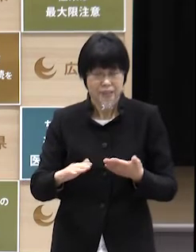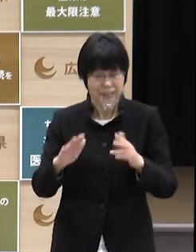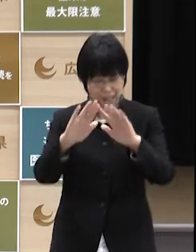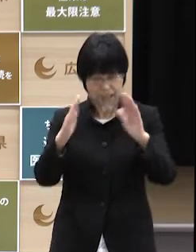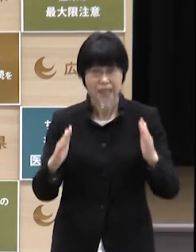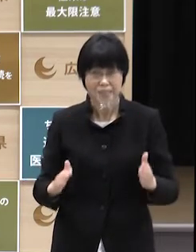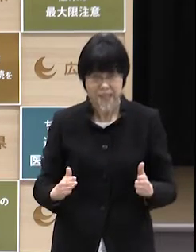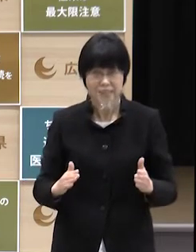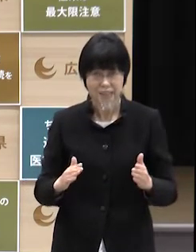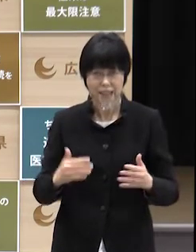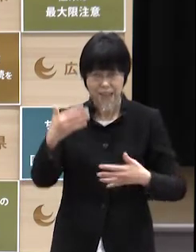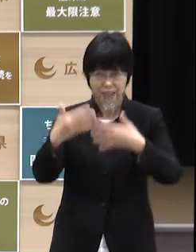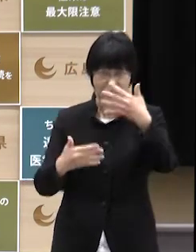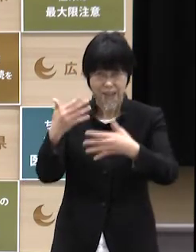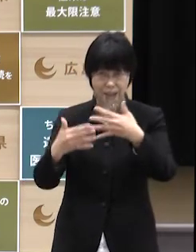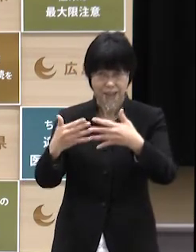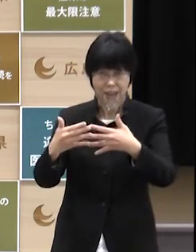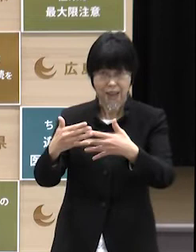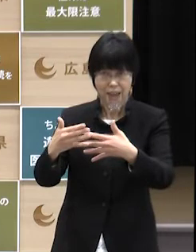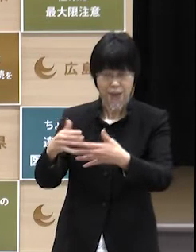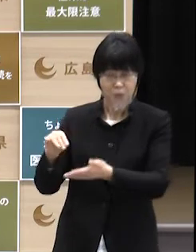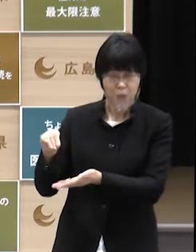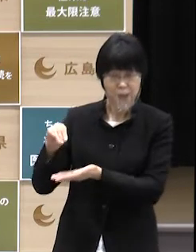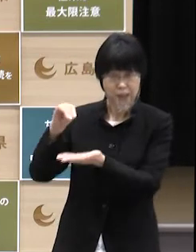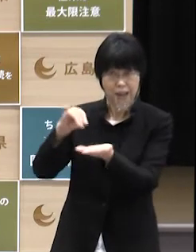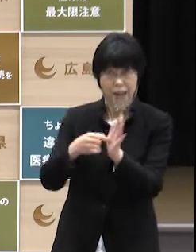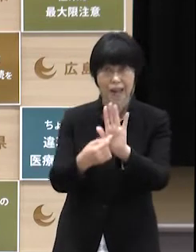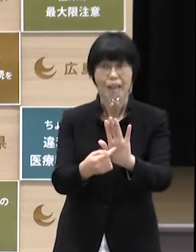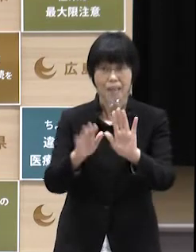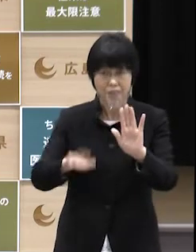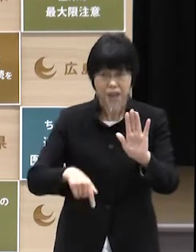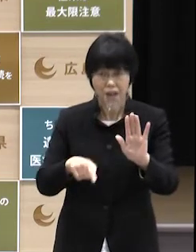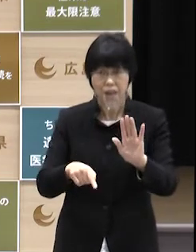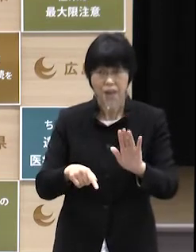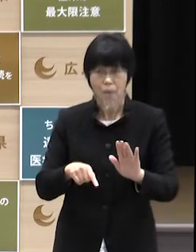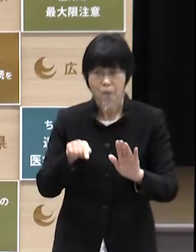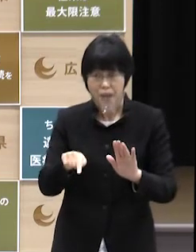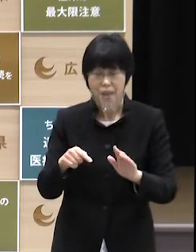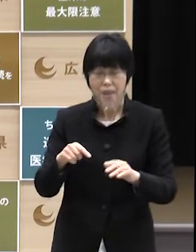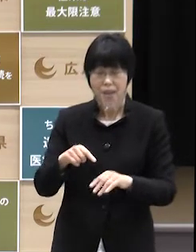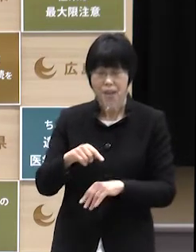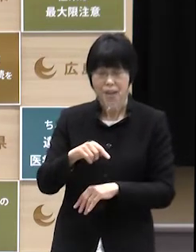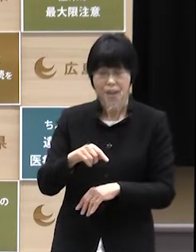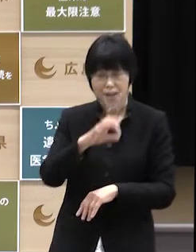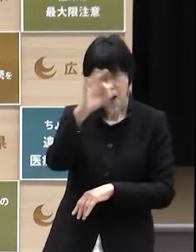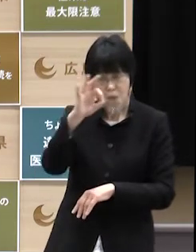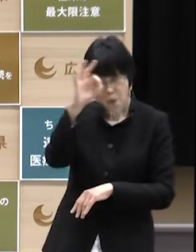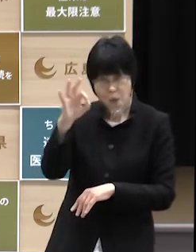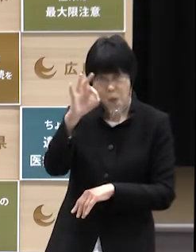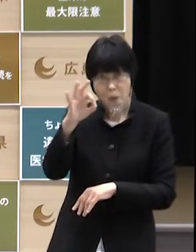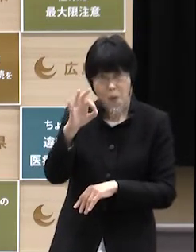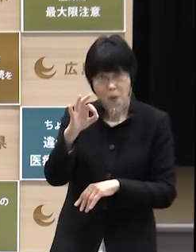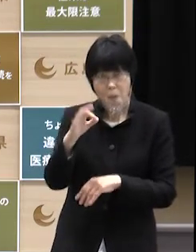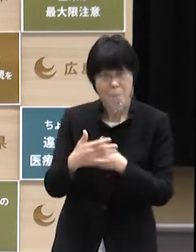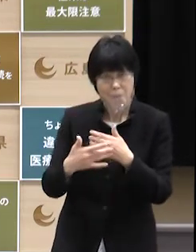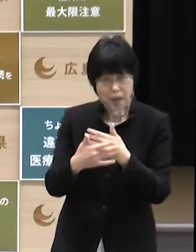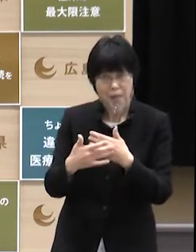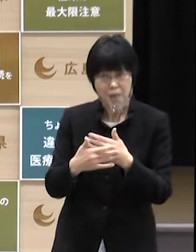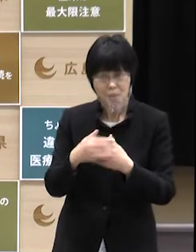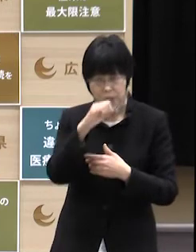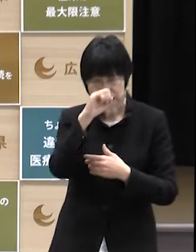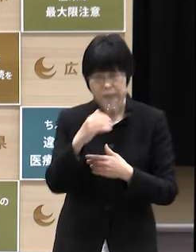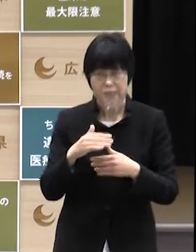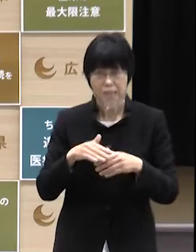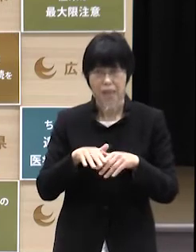で、映画で取り上げられたというのはですね、観光面においても非常に大きな、いい影響があ